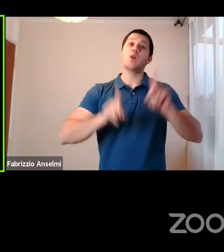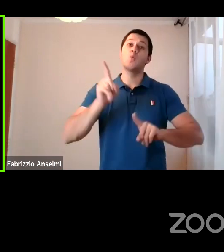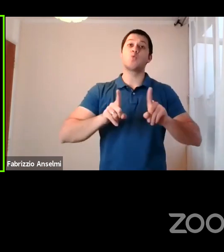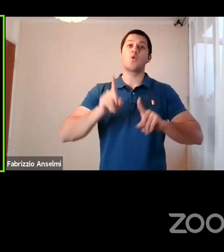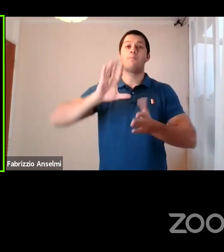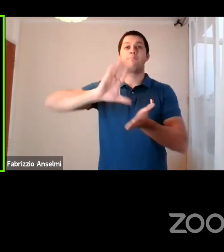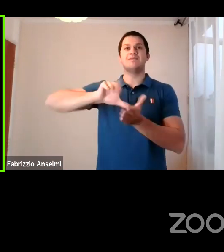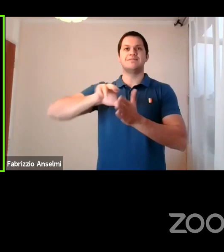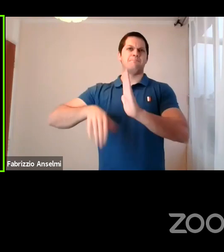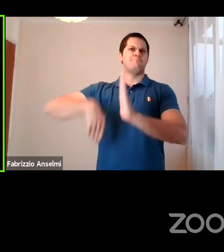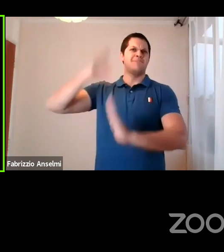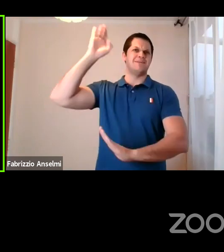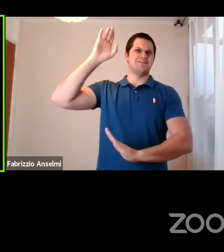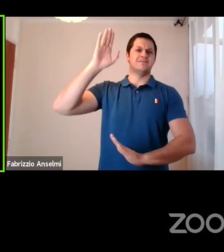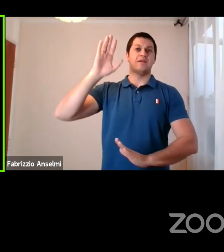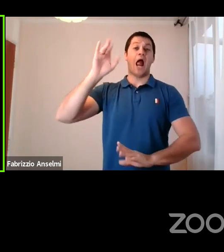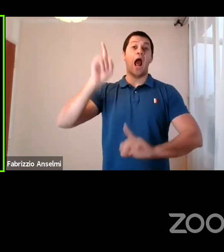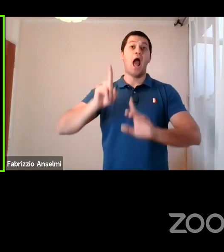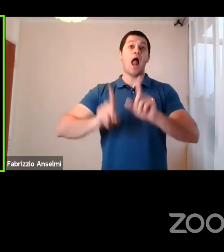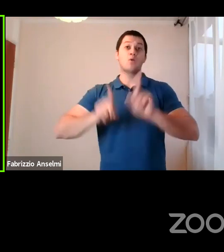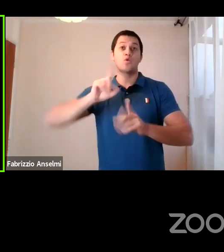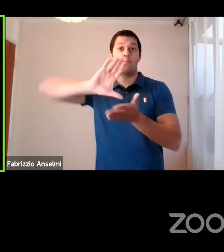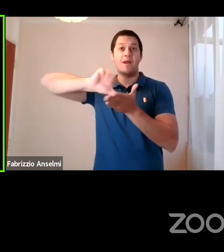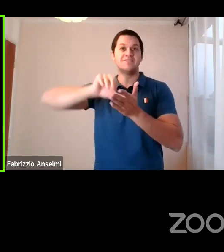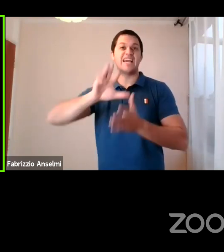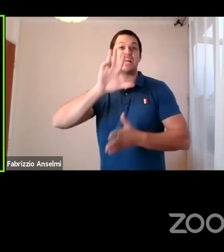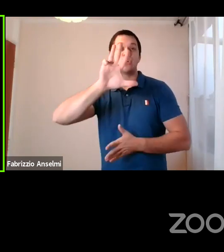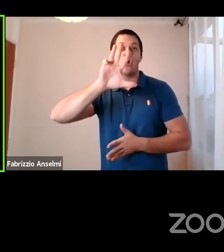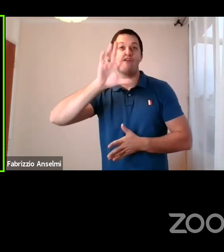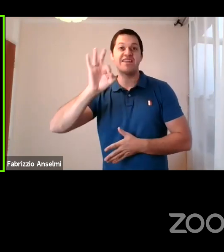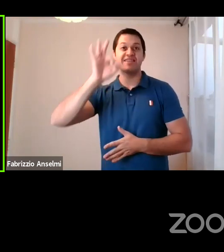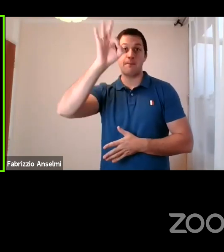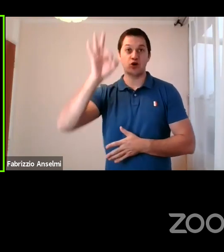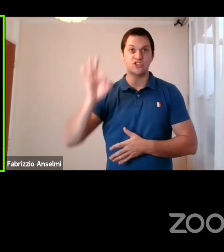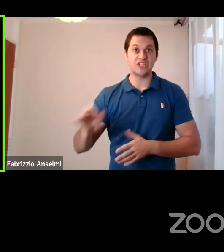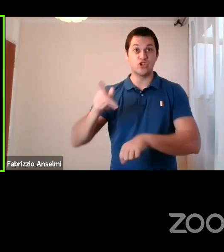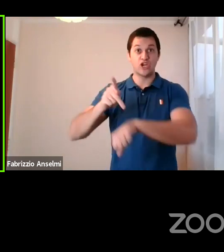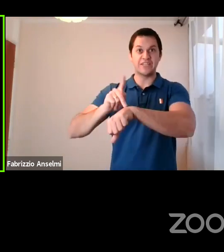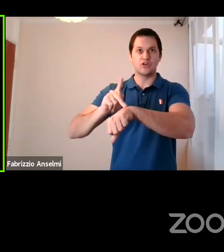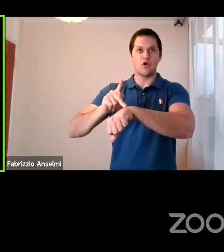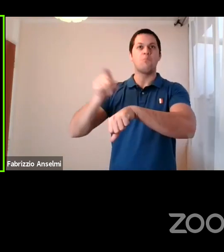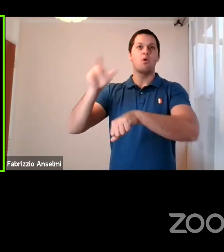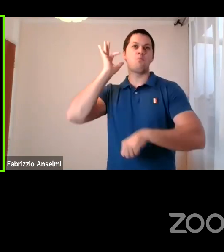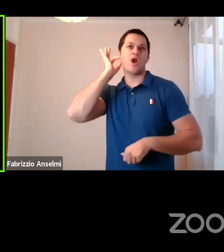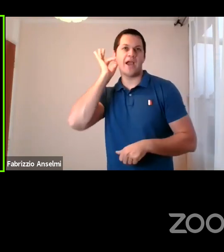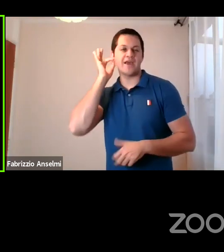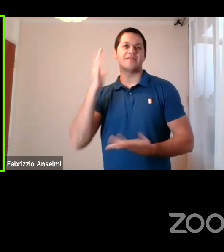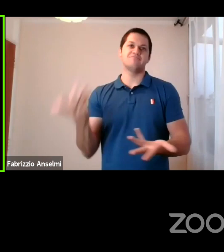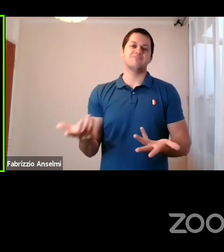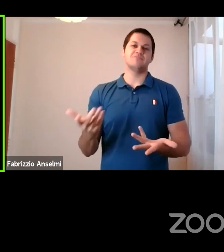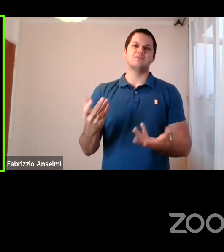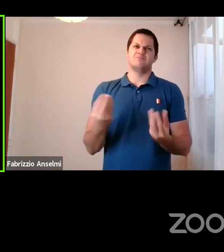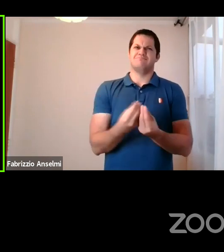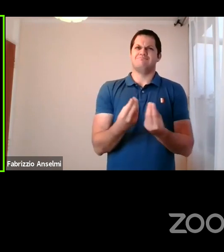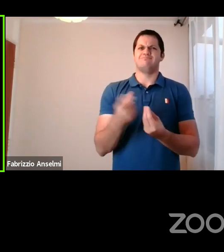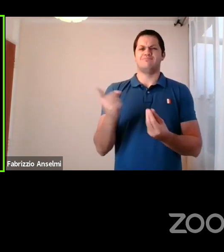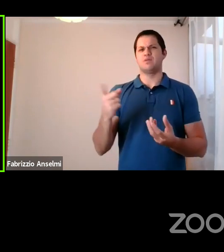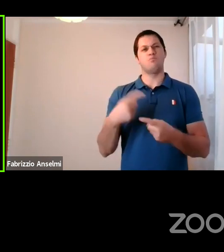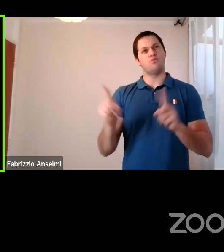y se observa hasta un 90% de mujeres en algunos países como Hungría o Myanmar, entre